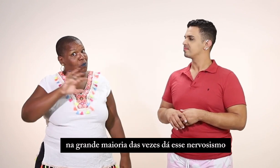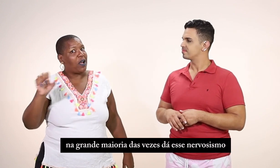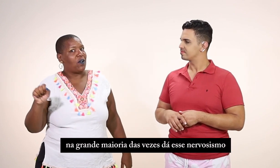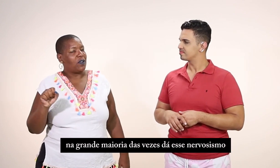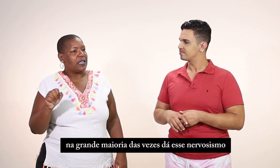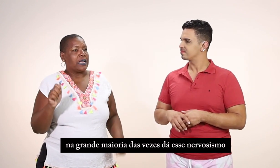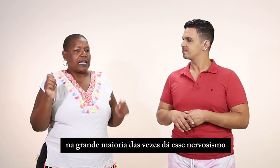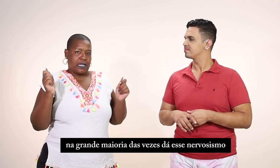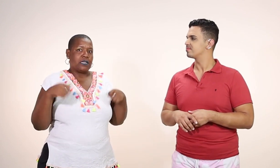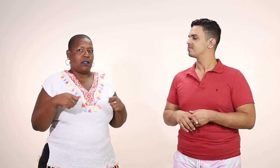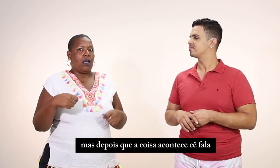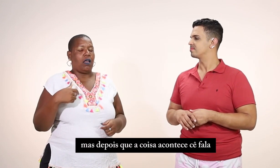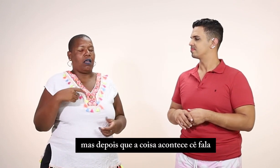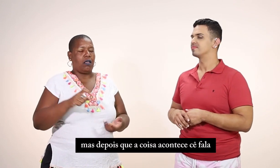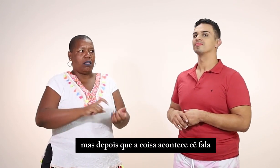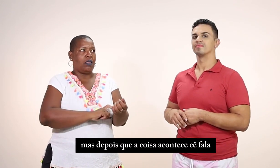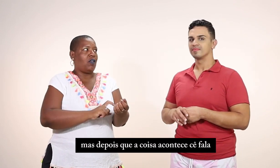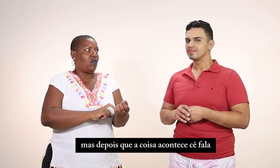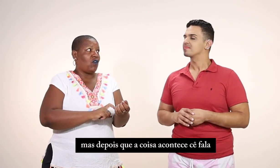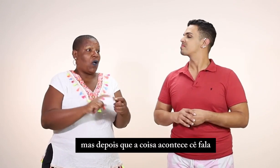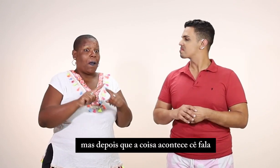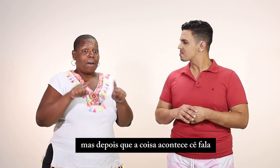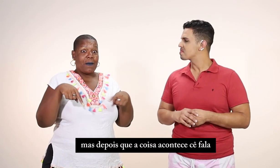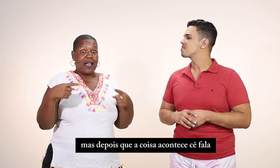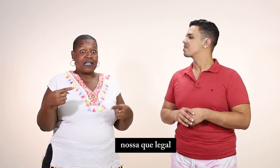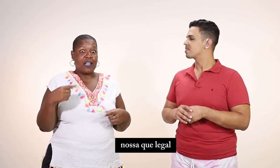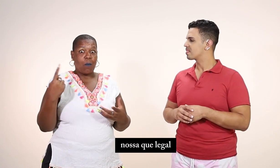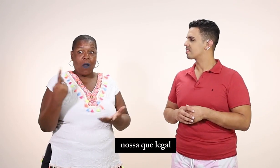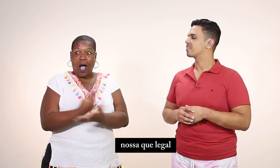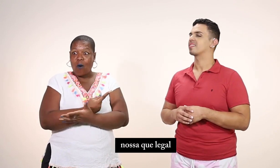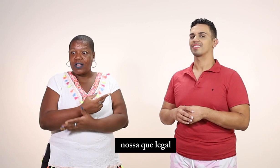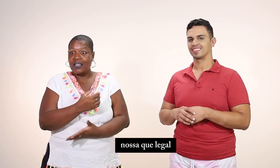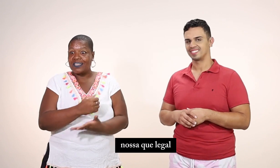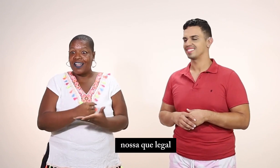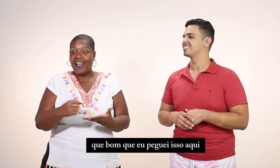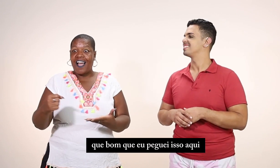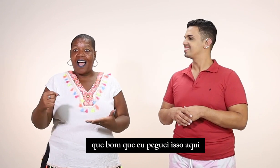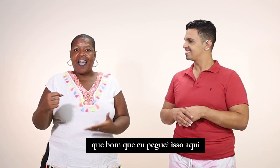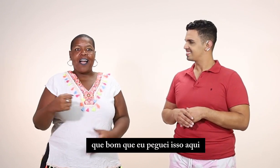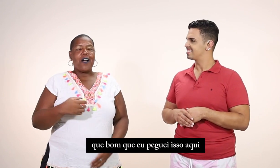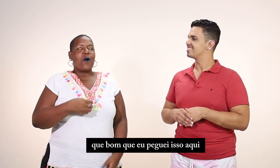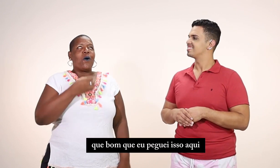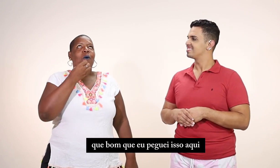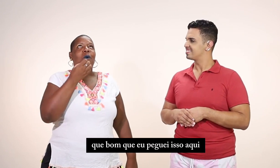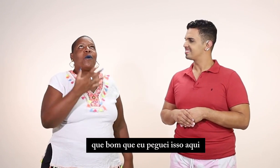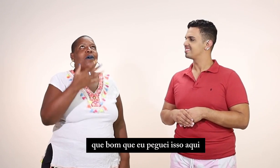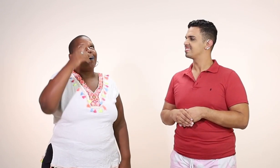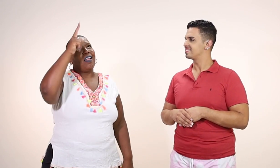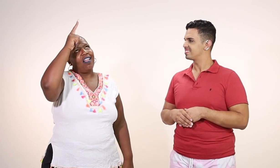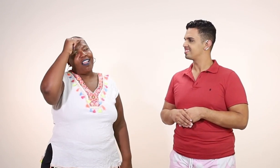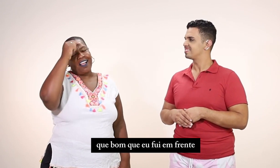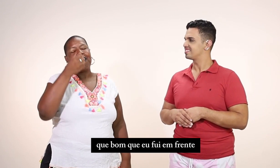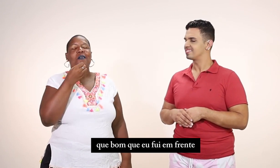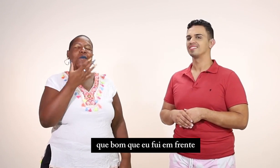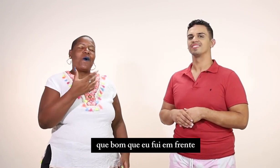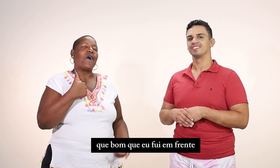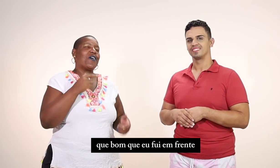esse nervosismo, mas depois que a coisa acontece, você fala, nossa, que legal, que bom que eu peguei isso aqui, que bom que eu fui em